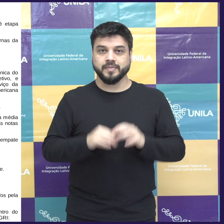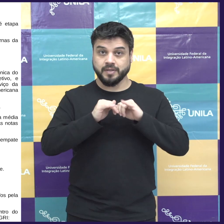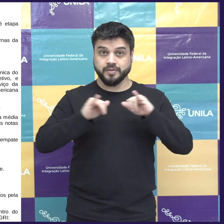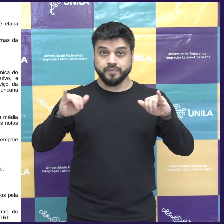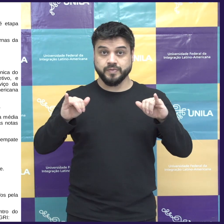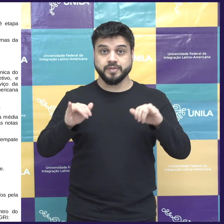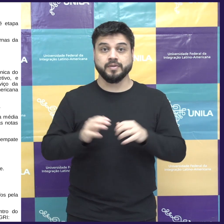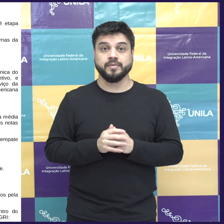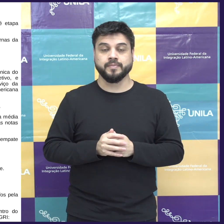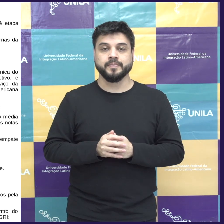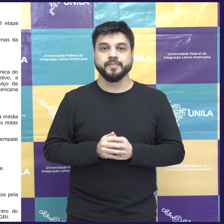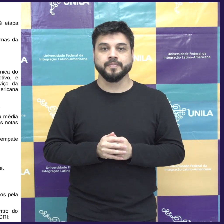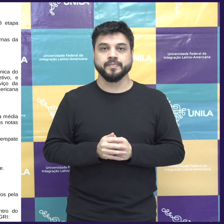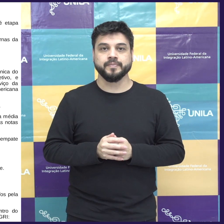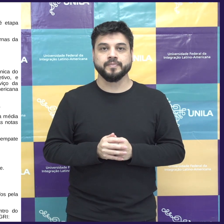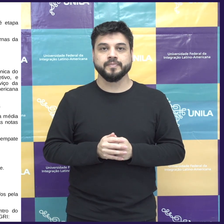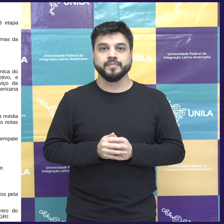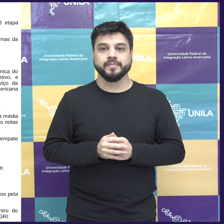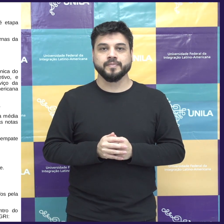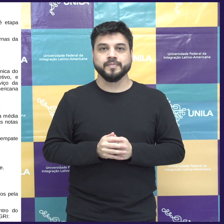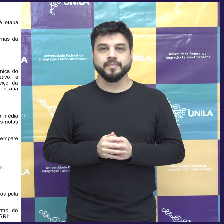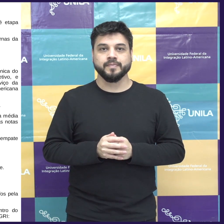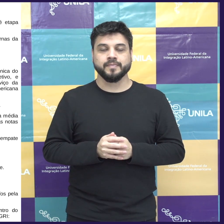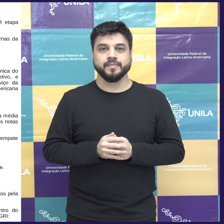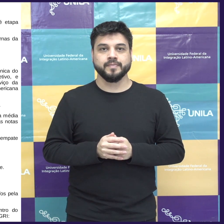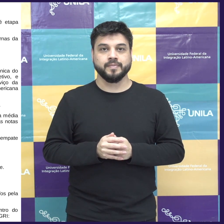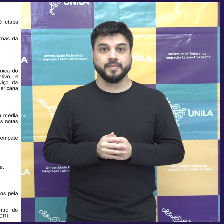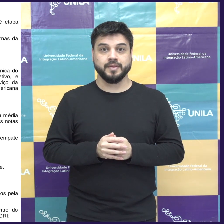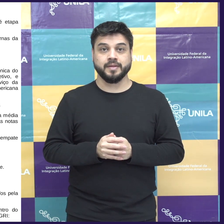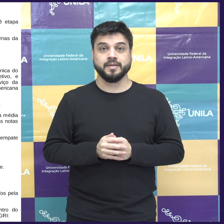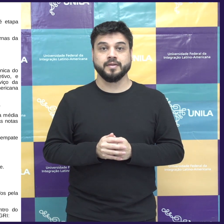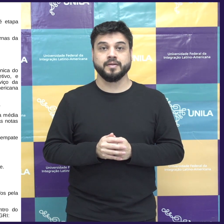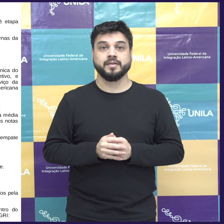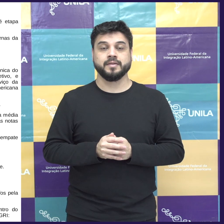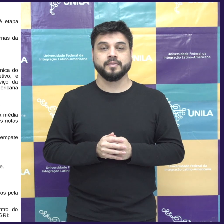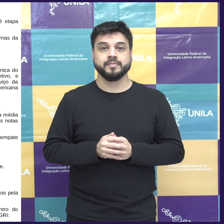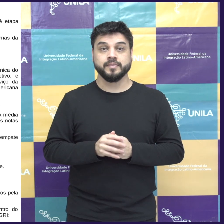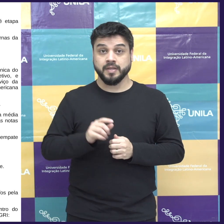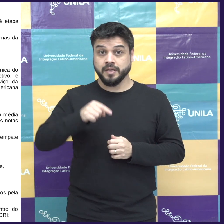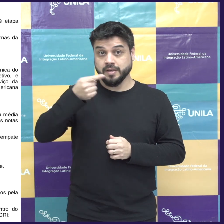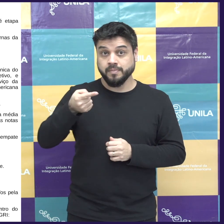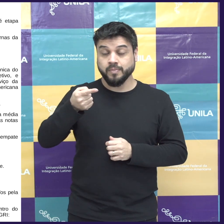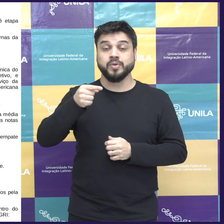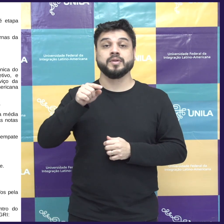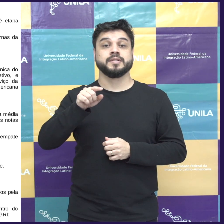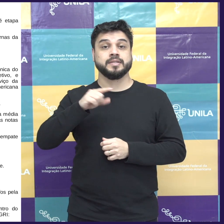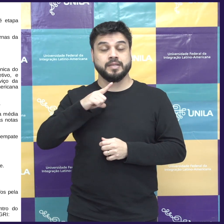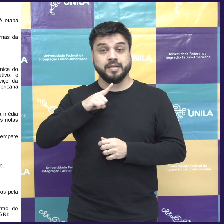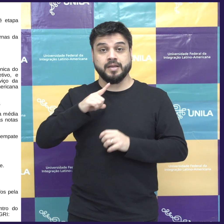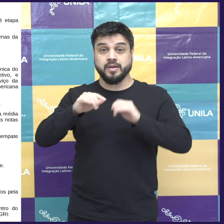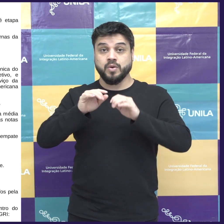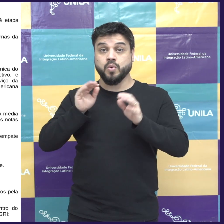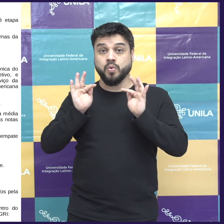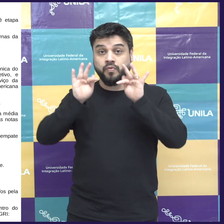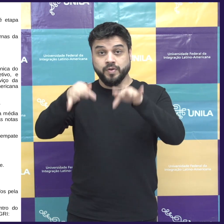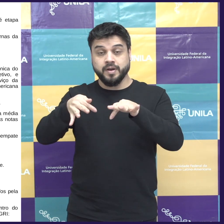https://portal.unila.edu.br/mestrado/PPGRI. Aba Processo Seletivo, e, posteriormente, o resultado final do processo seletivo